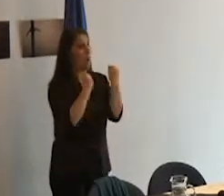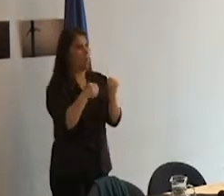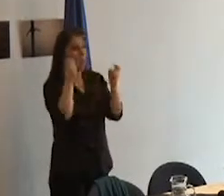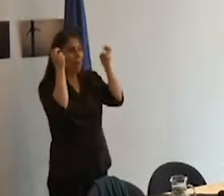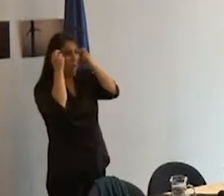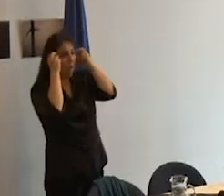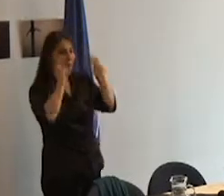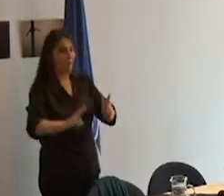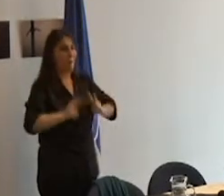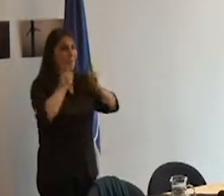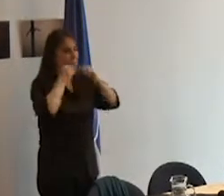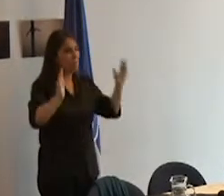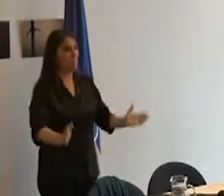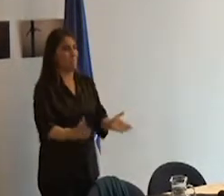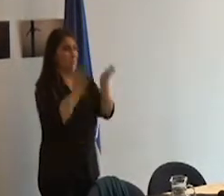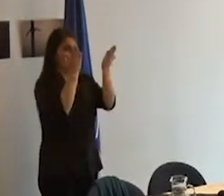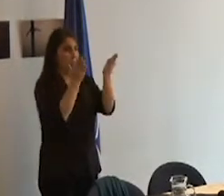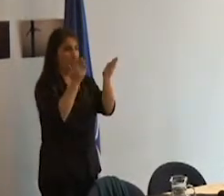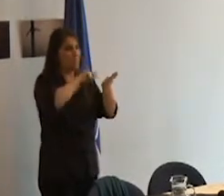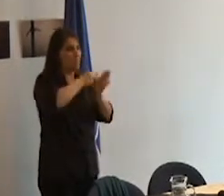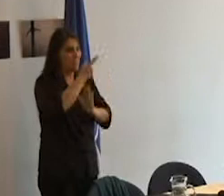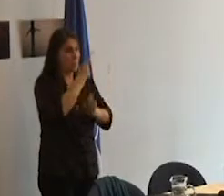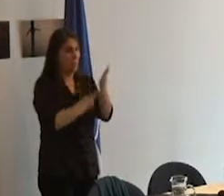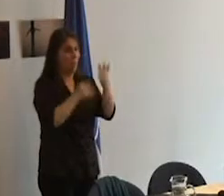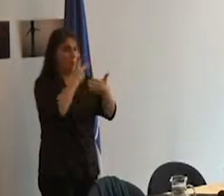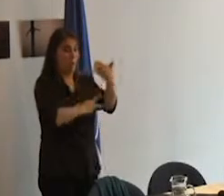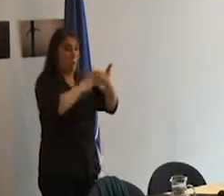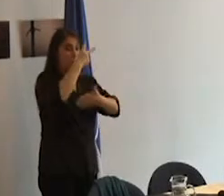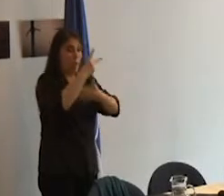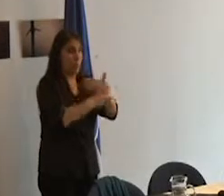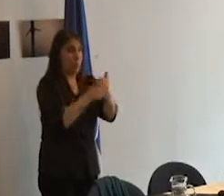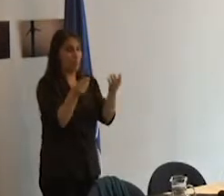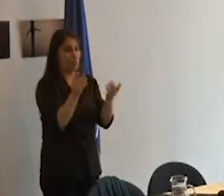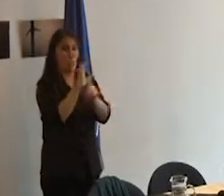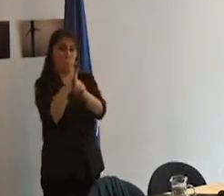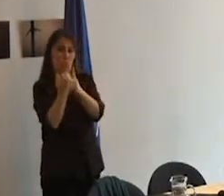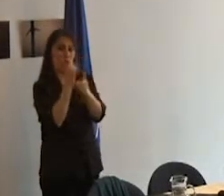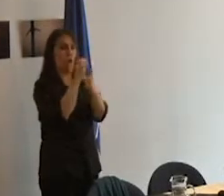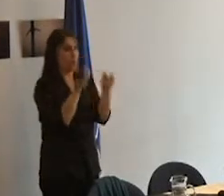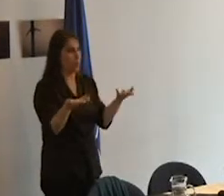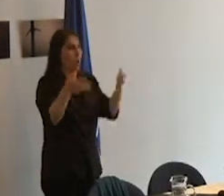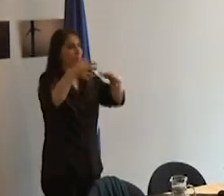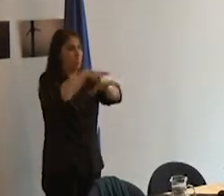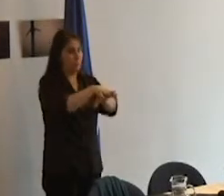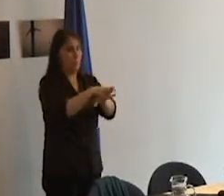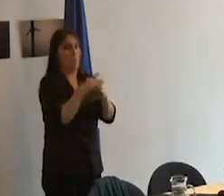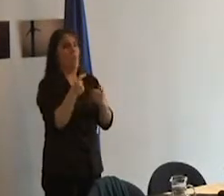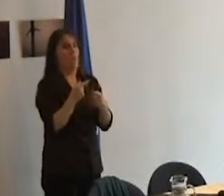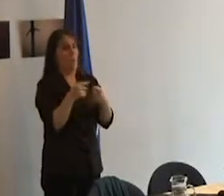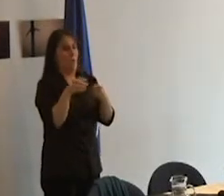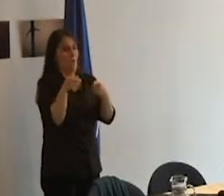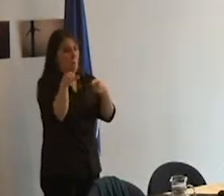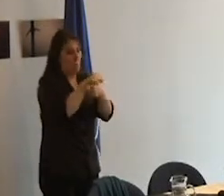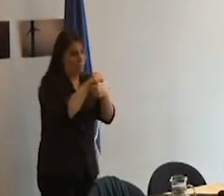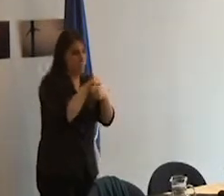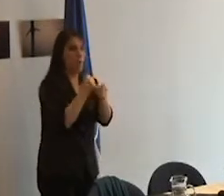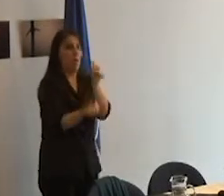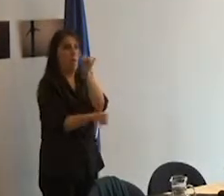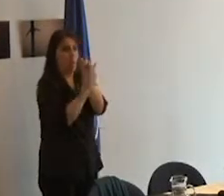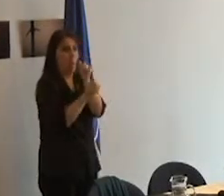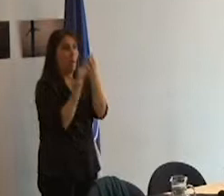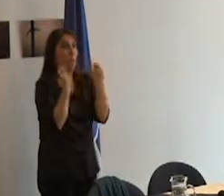vida. Es decir, proyectos de interculturalidad, pedagogía y praxis que se encaminan hacia